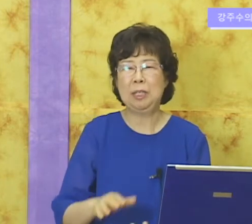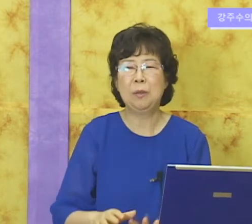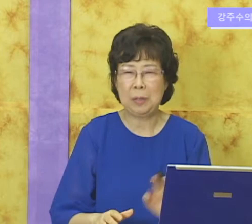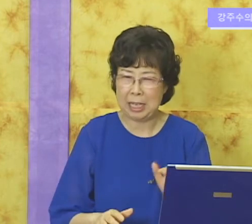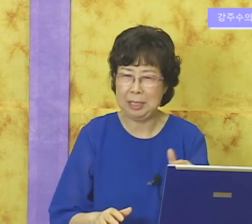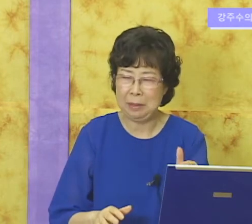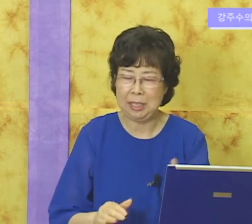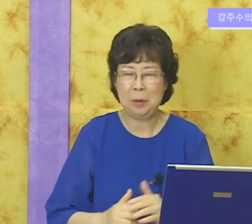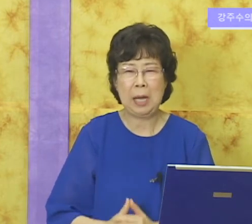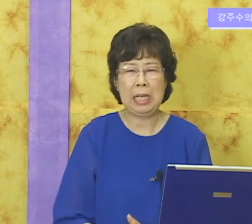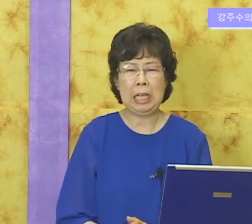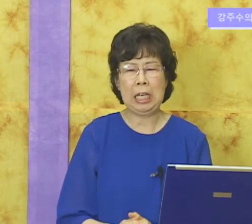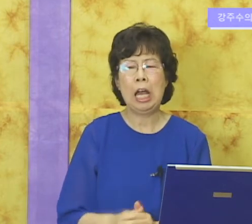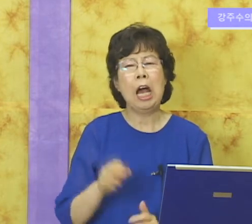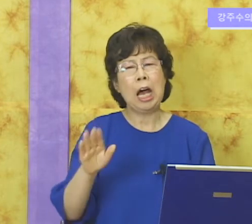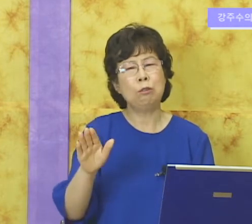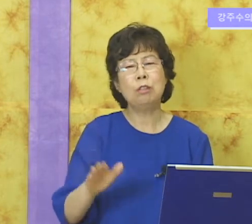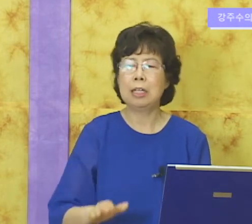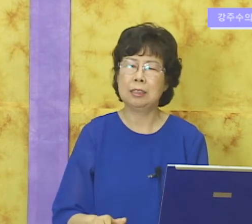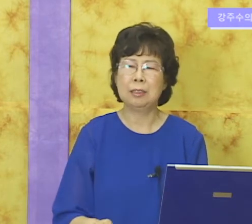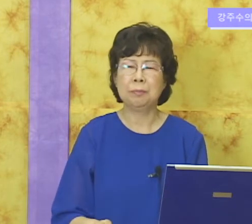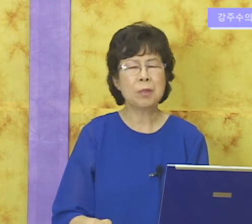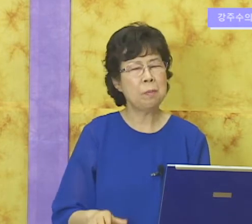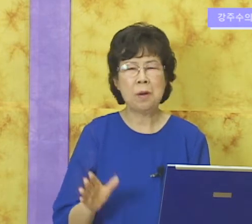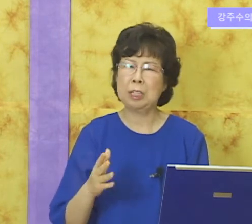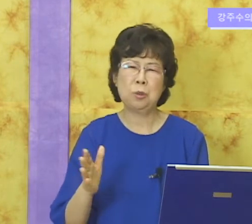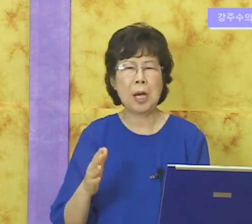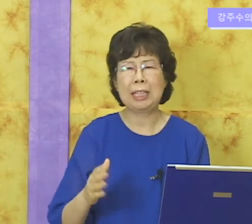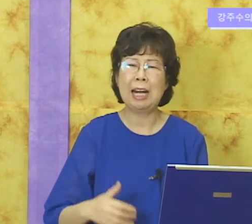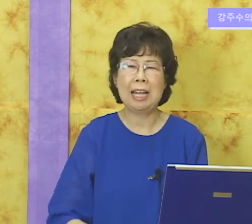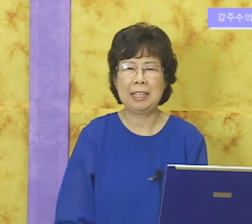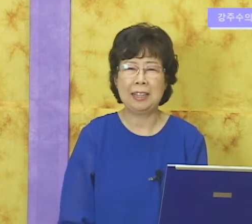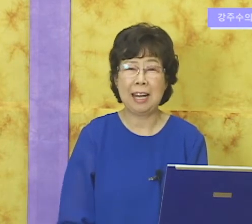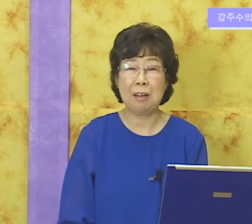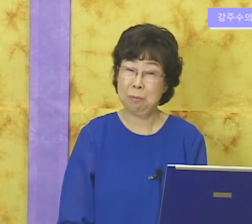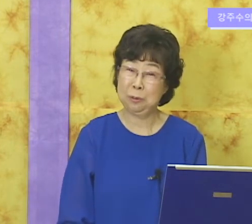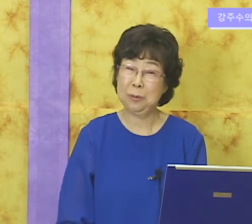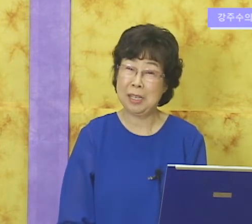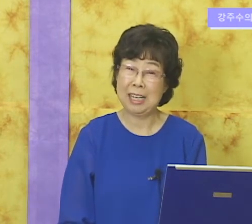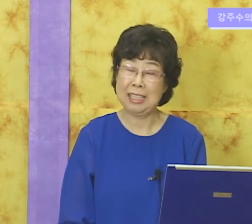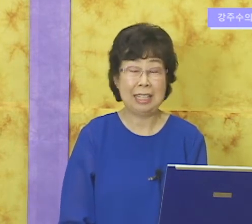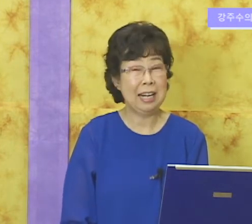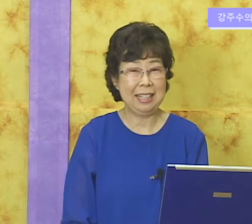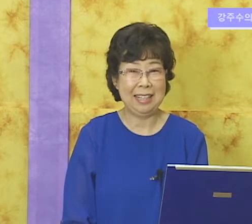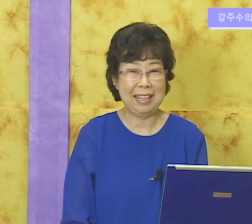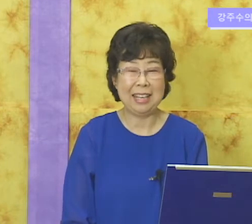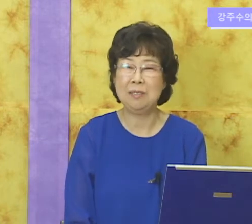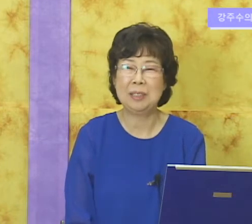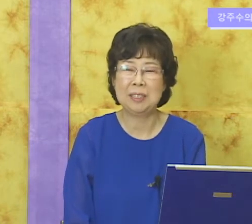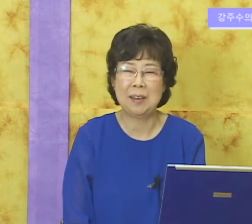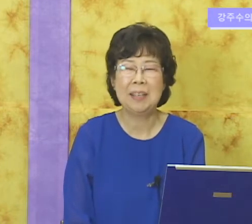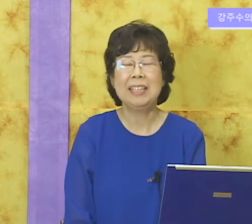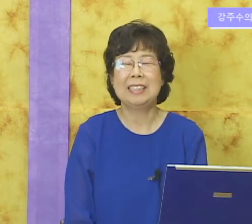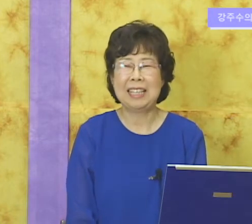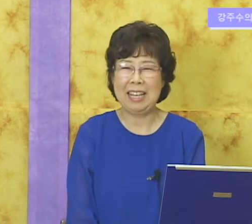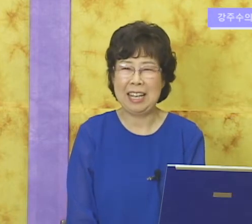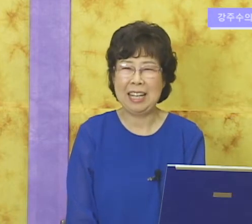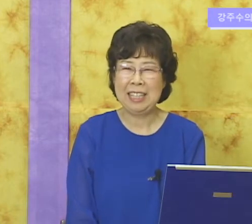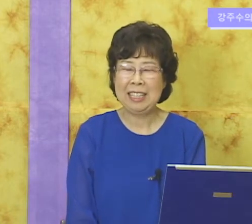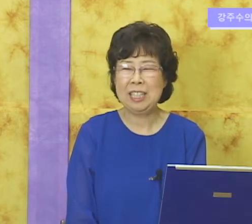또 다른 옆에 있는 농아인이 누나는 뭔가 수화가 달라야 된다. 구별하는 게 달라야 된다 이러면서 저한테 이름